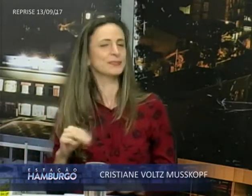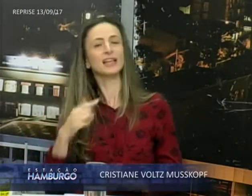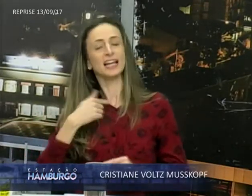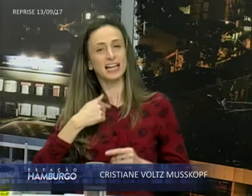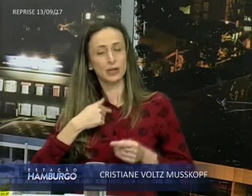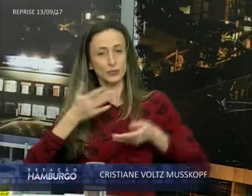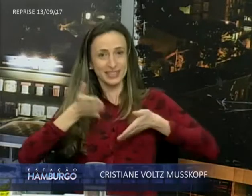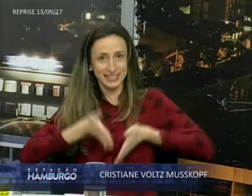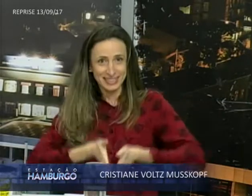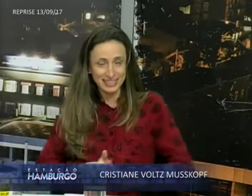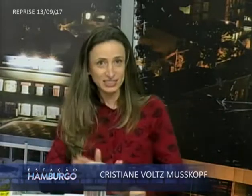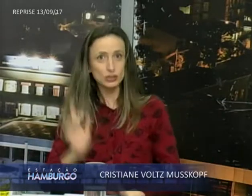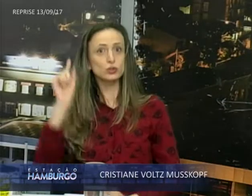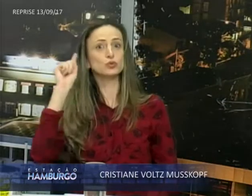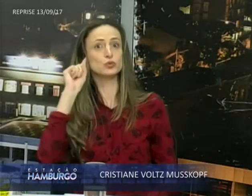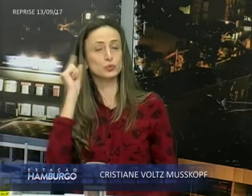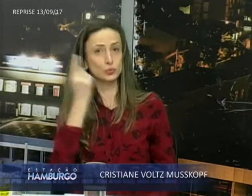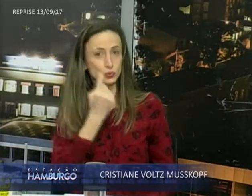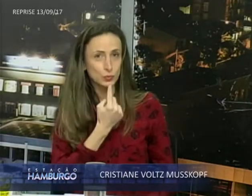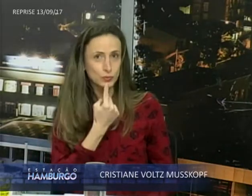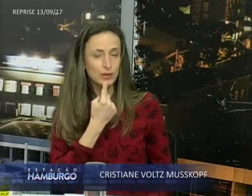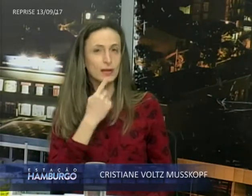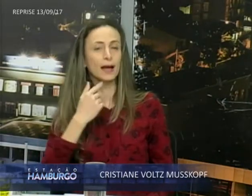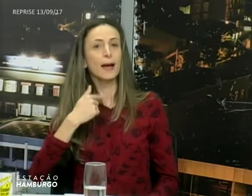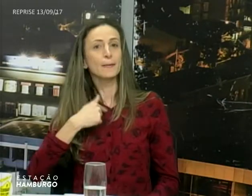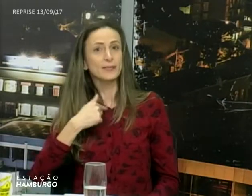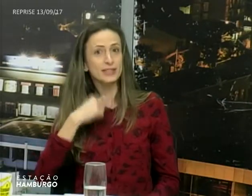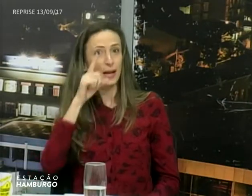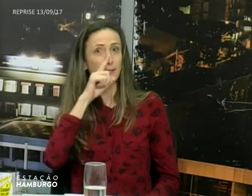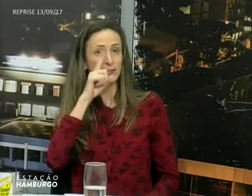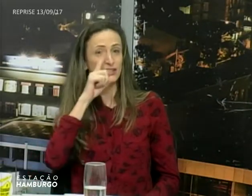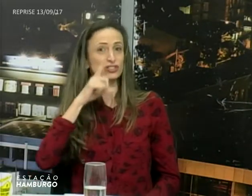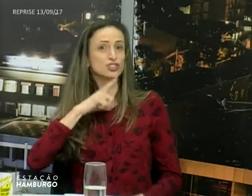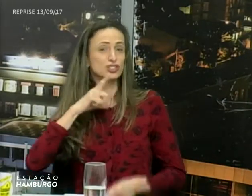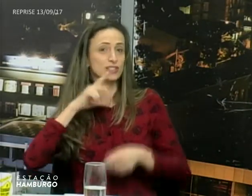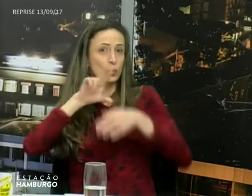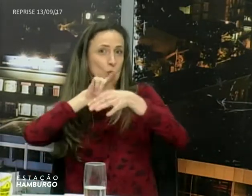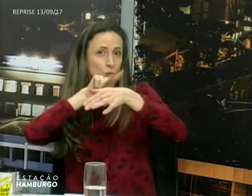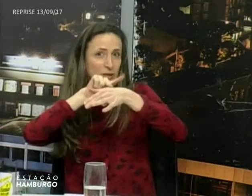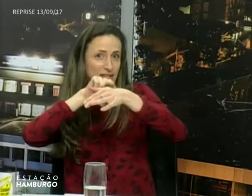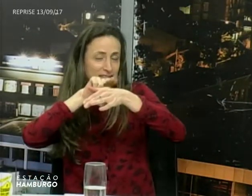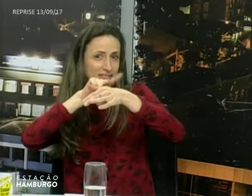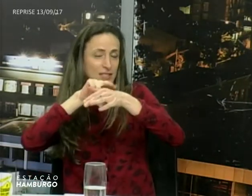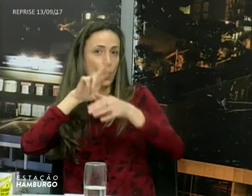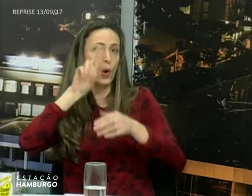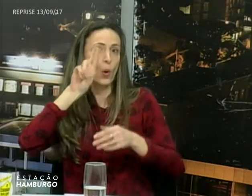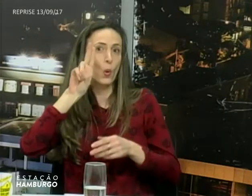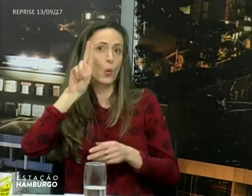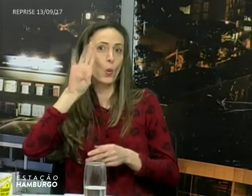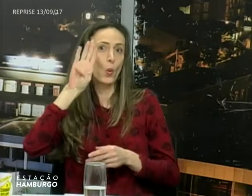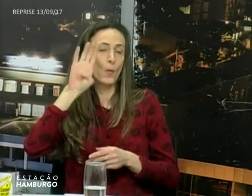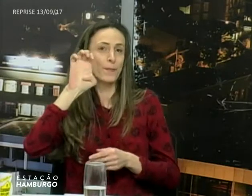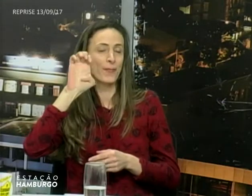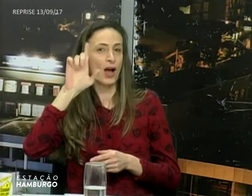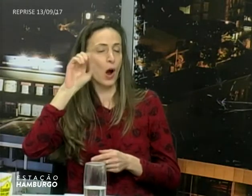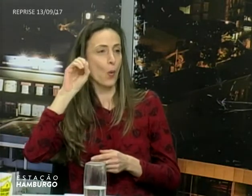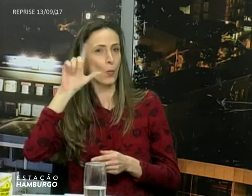Machado. Eu nasci surda porque minha mãe teve rubéola na